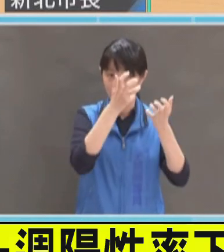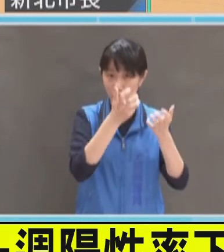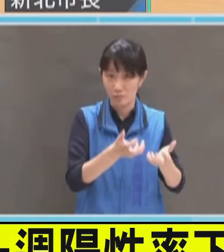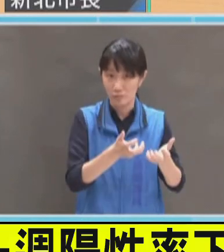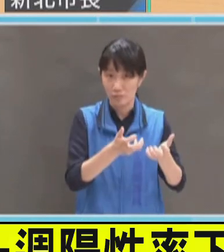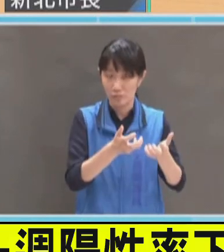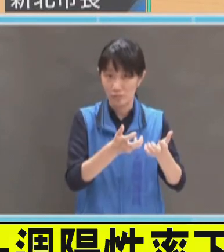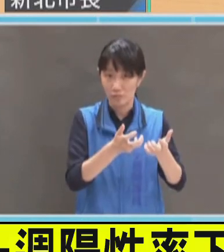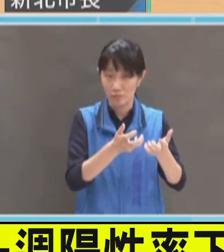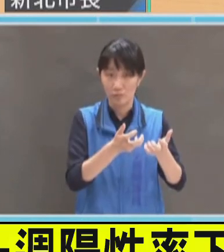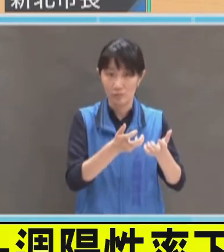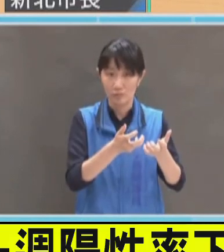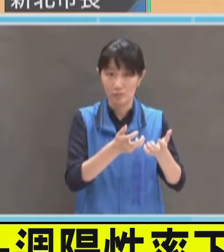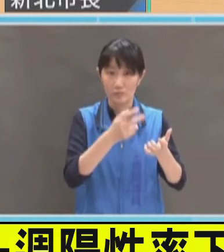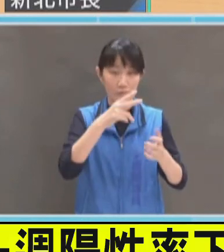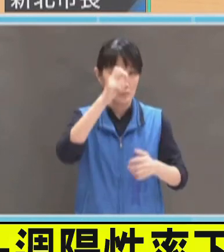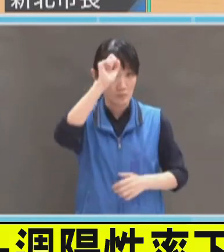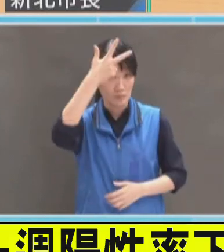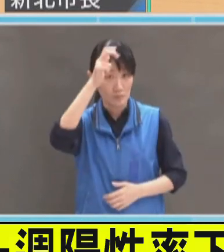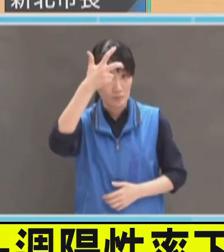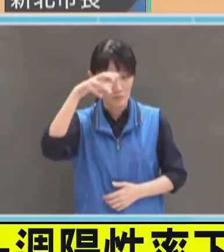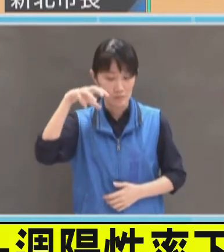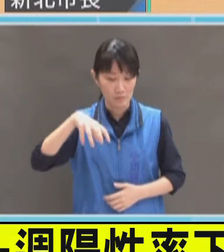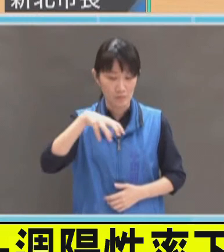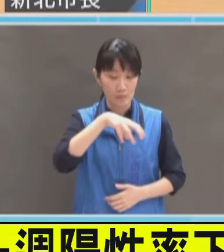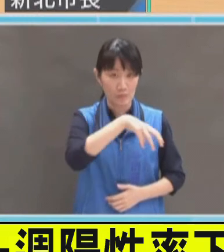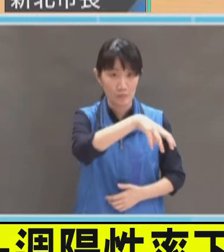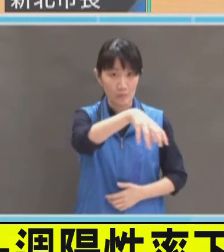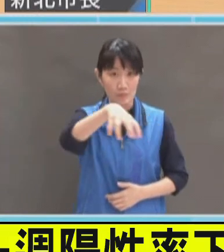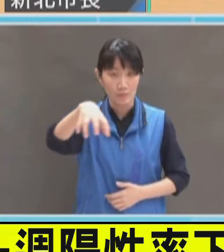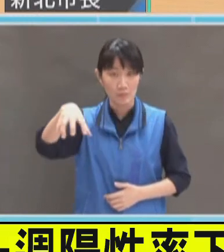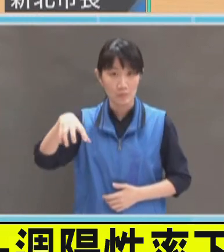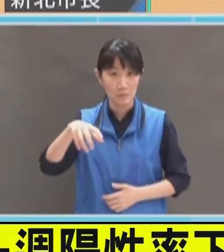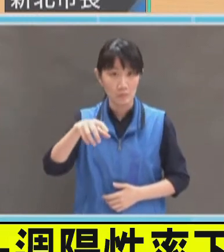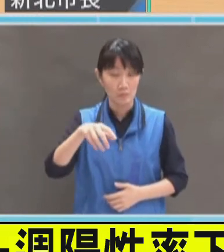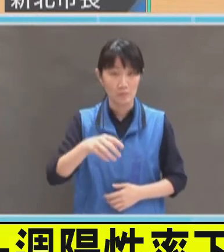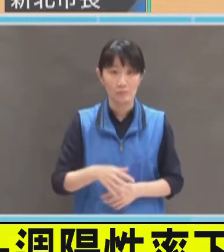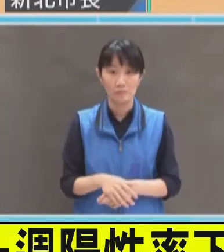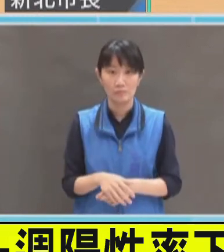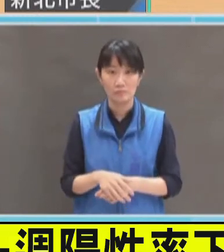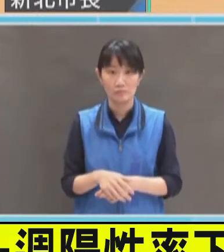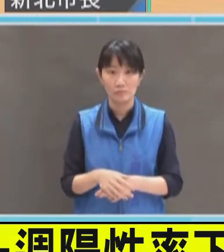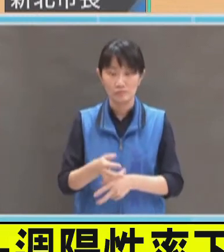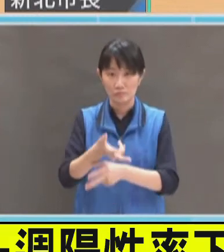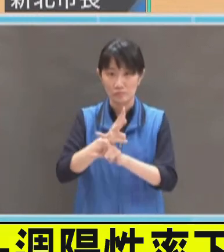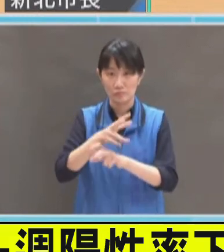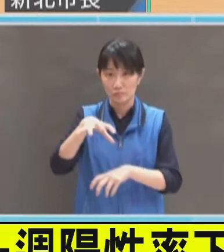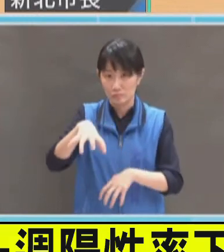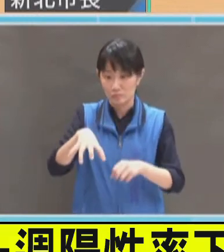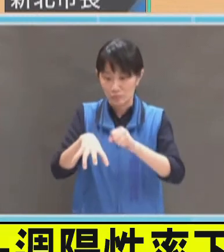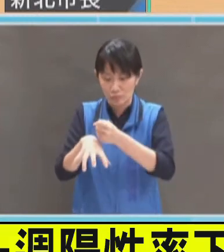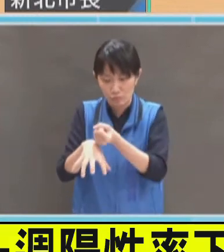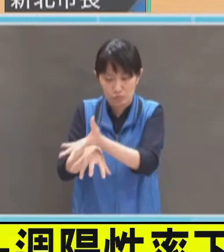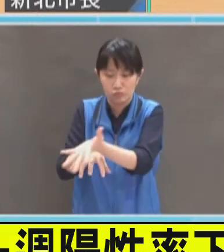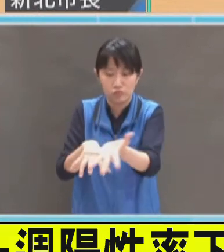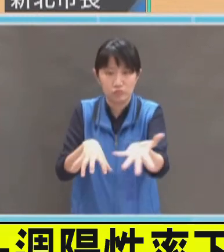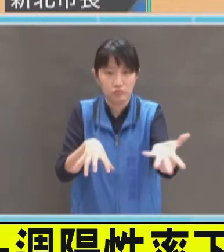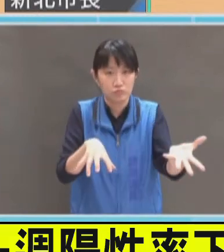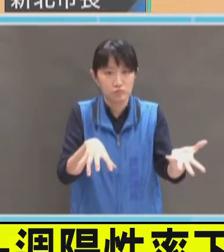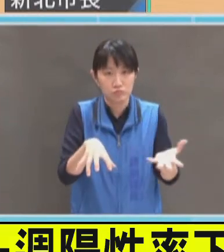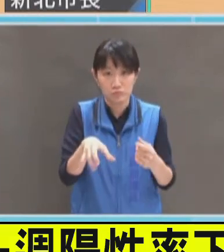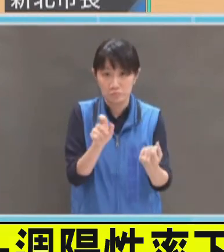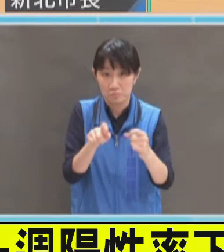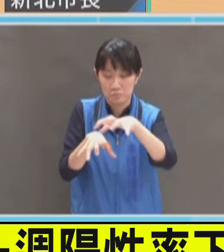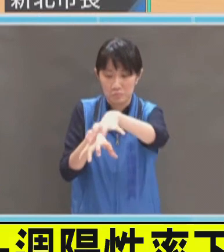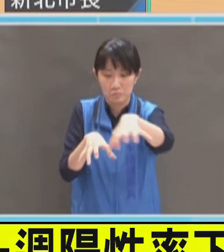重，甚至包括新庄，都是围着板桥的总体趋势在做发展，到